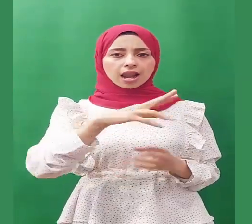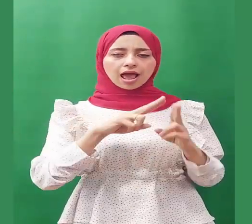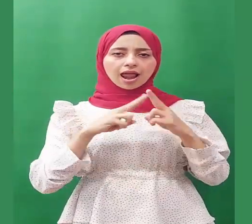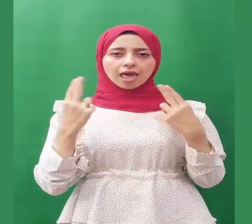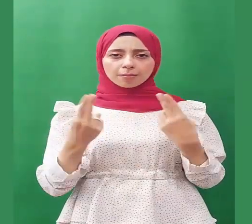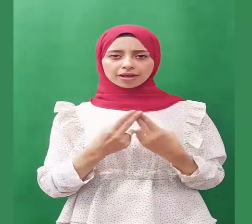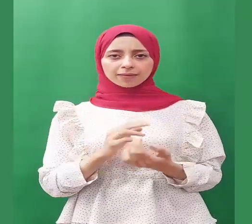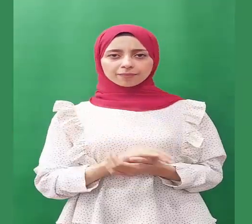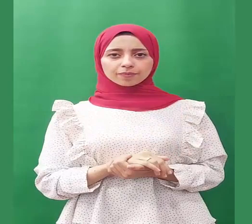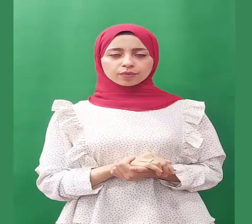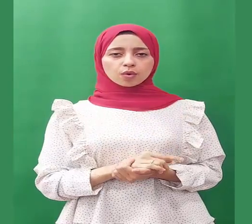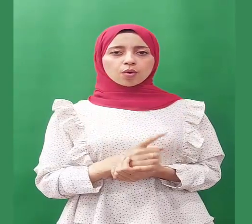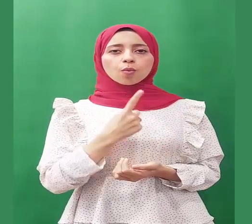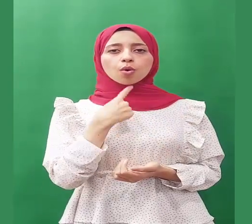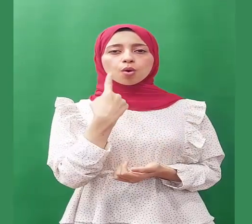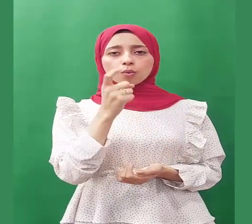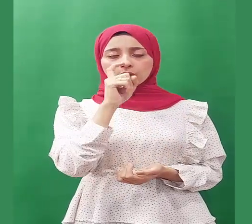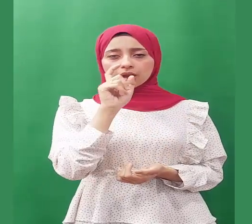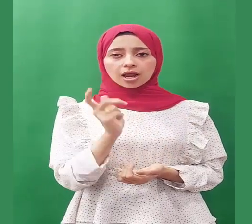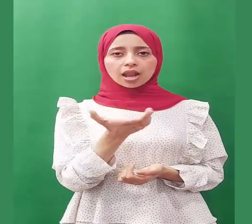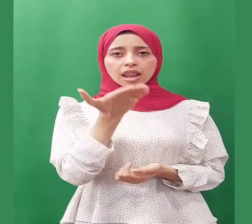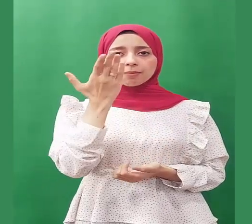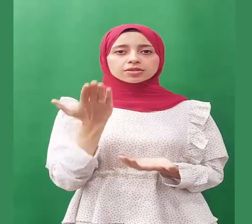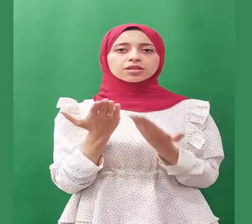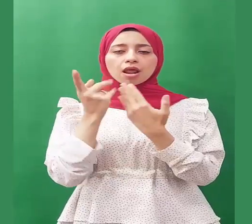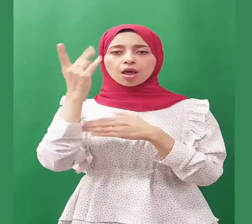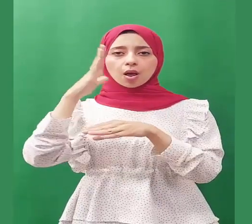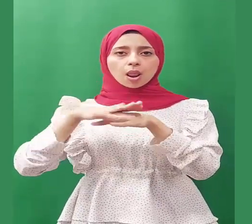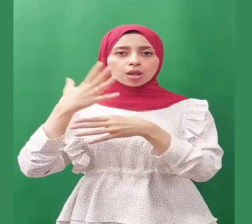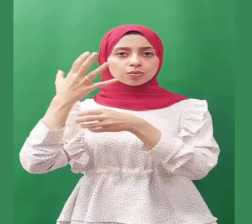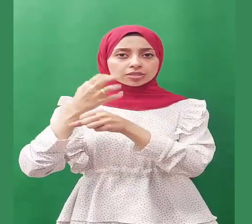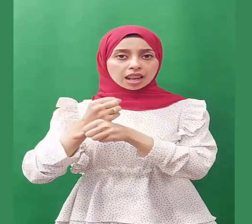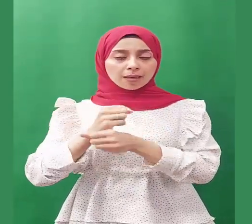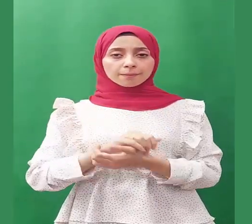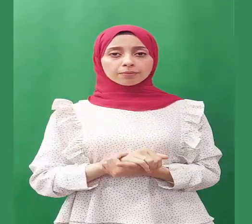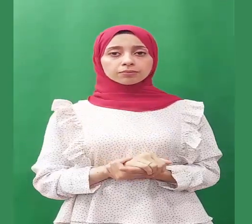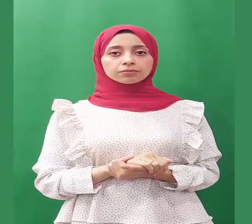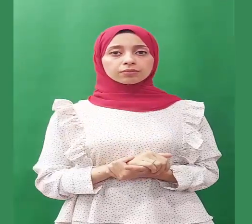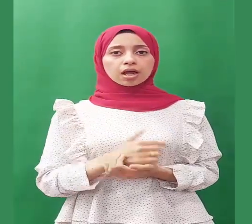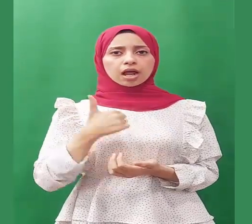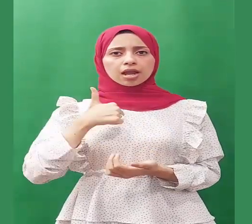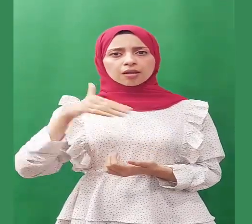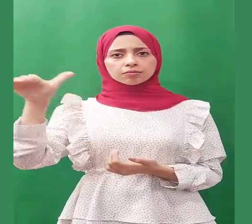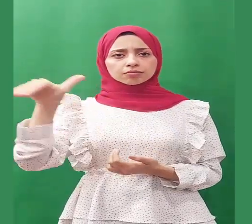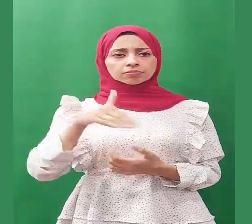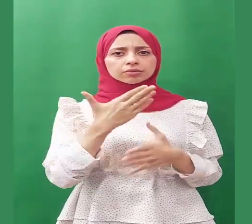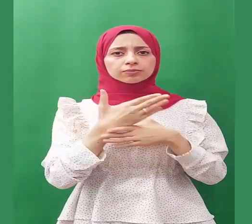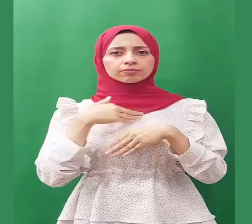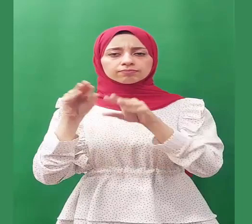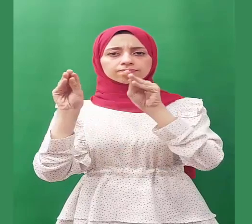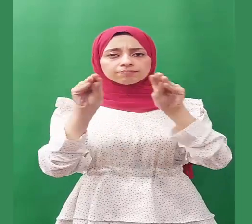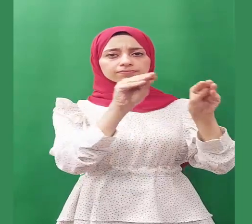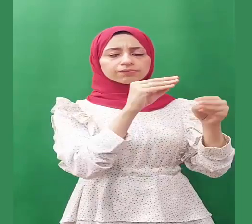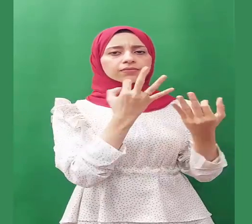ويقول نبينا صلى الله عليه وسلم انما بعثت ليتمم مكارم